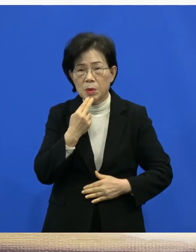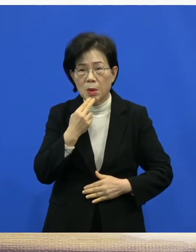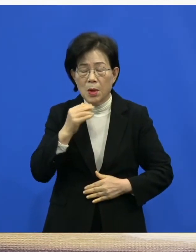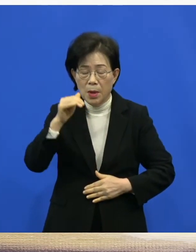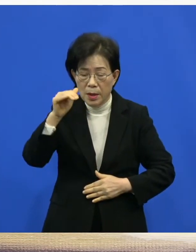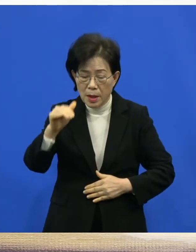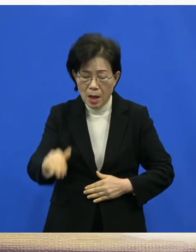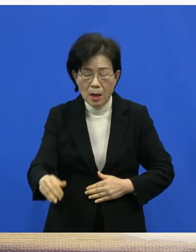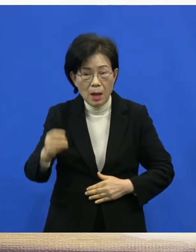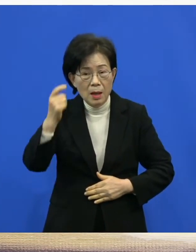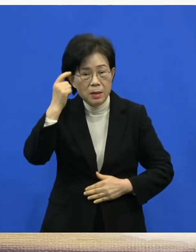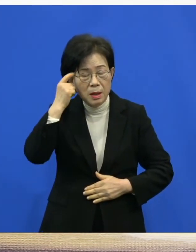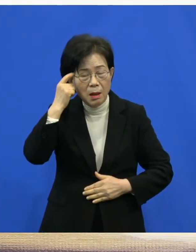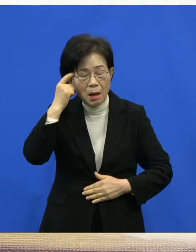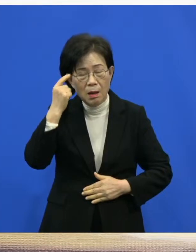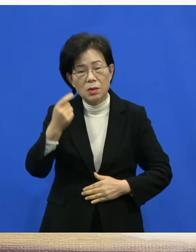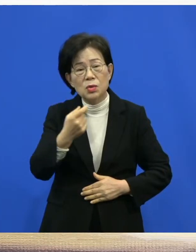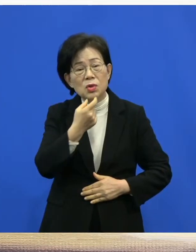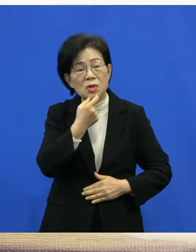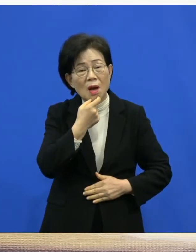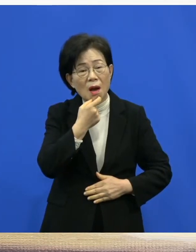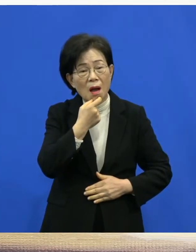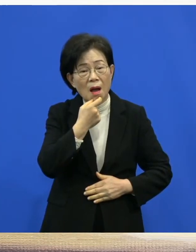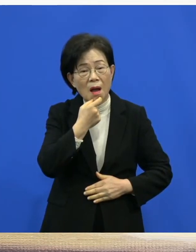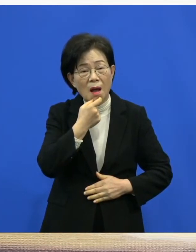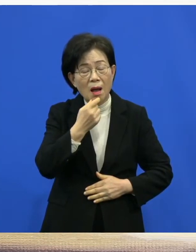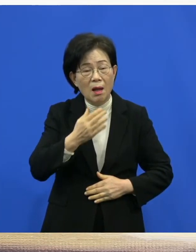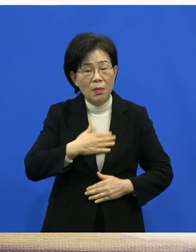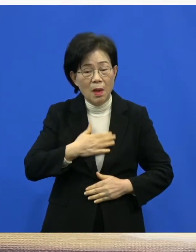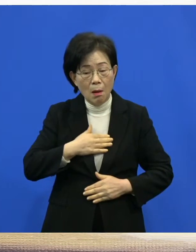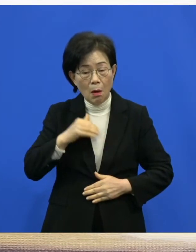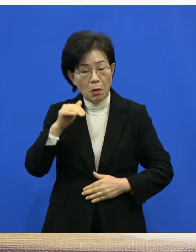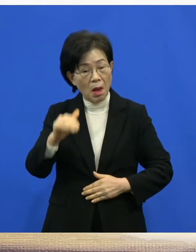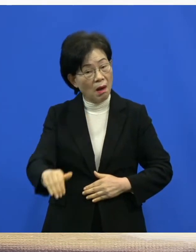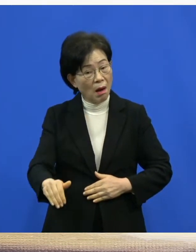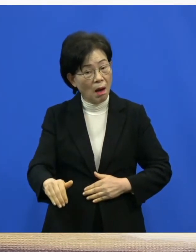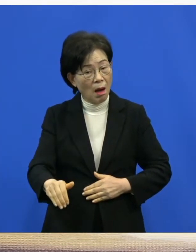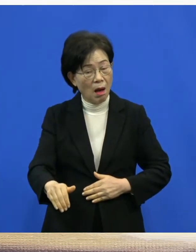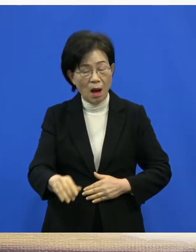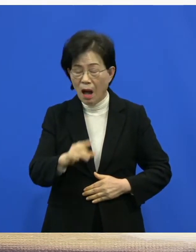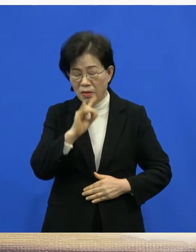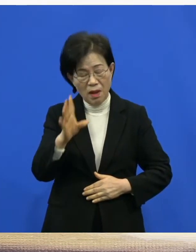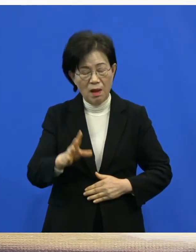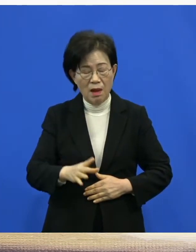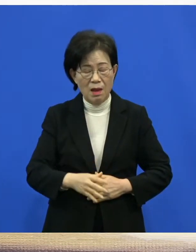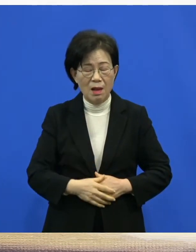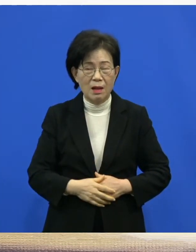내려가는 걸 생각조차 안 하고 살죠. 아니, 내가 내려가다니?